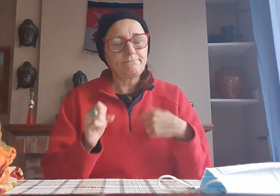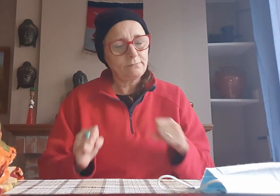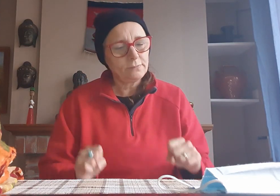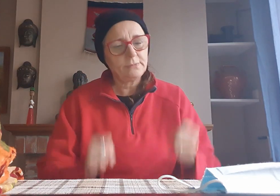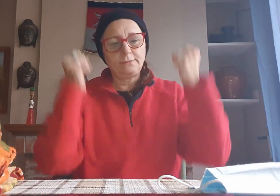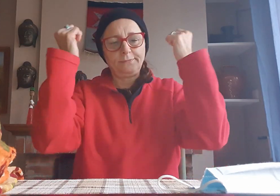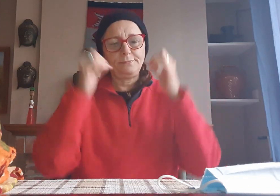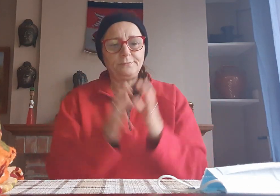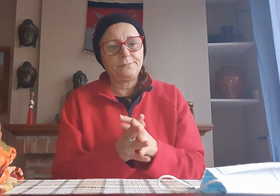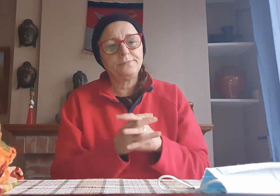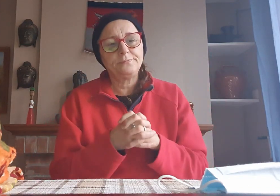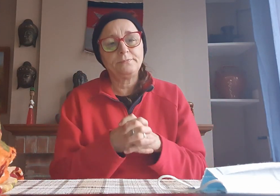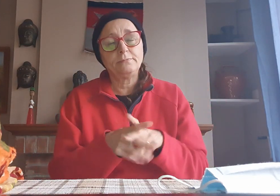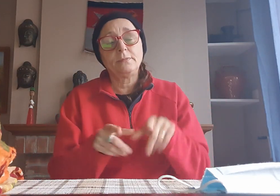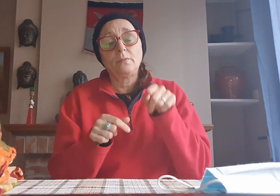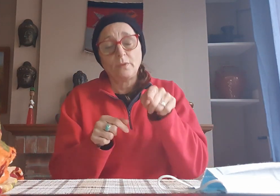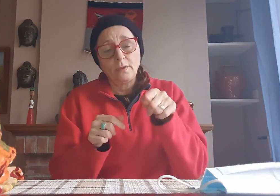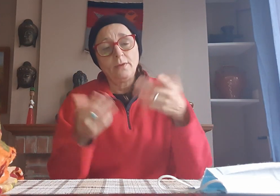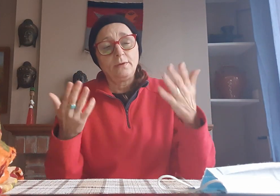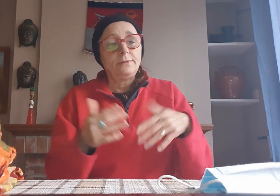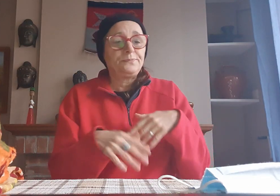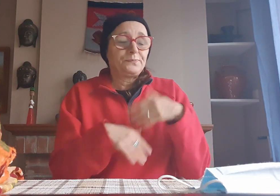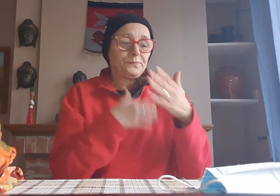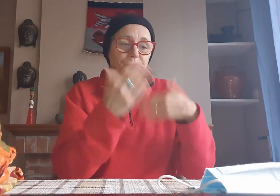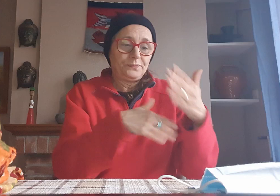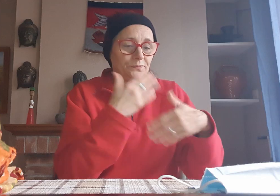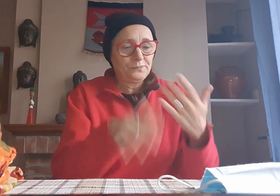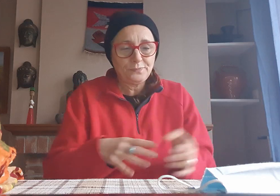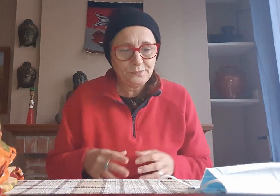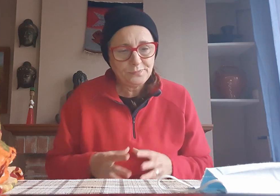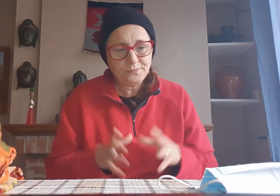que tiene. Y después ya pasamos a esta. Venga, vamos.